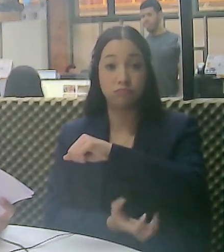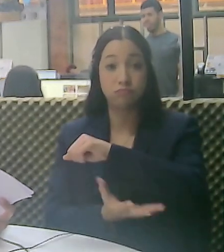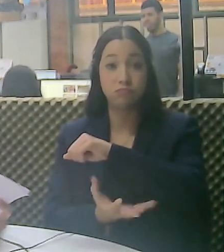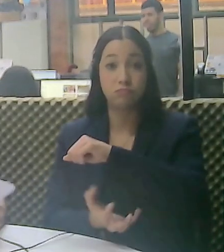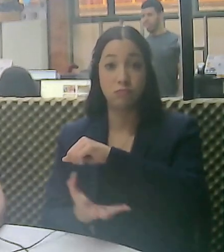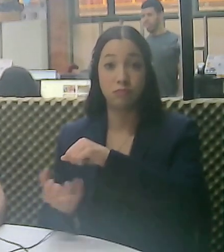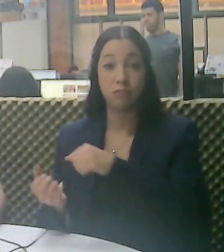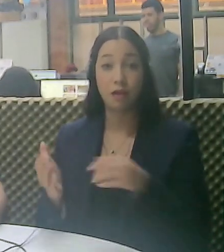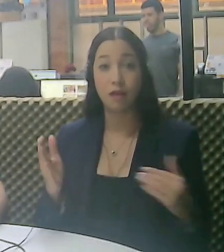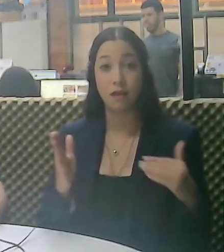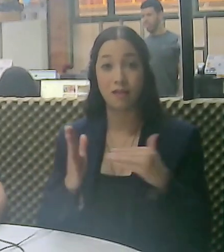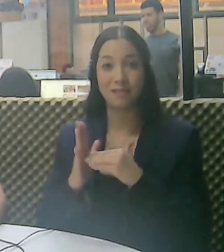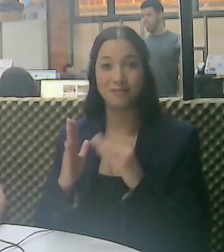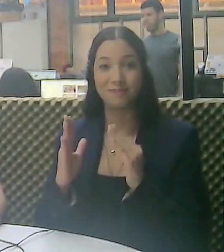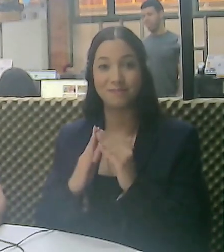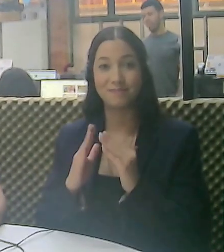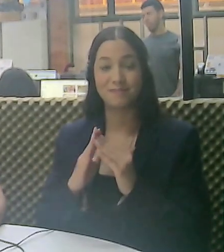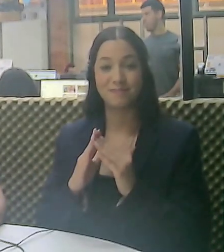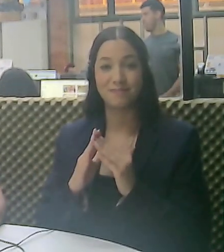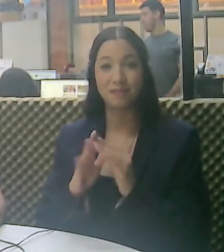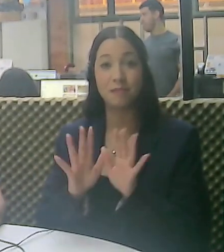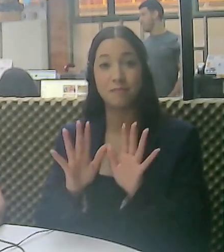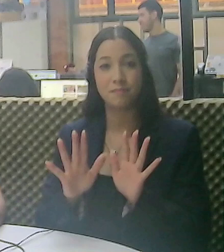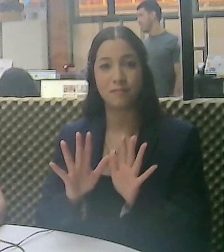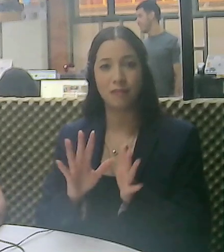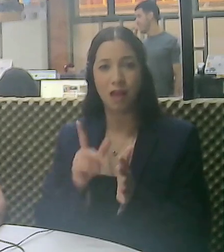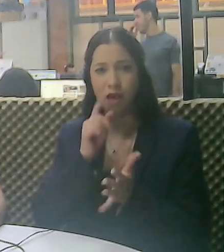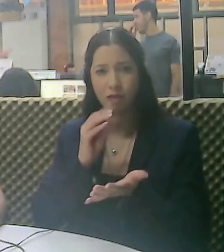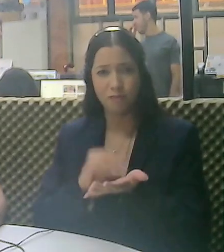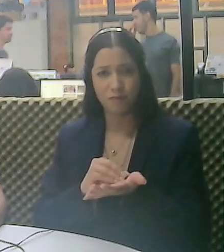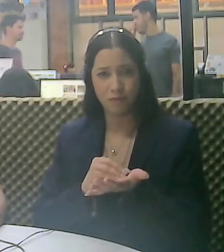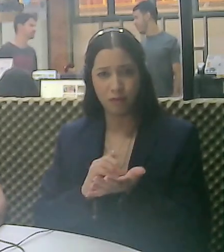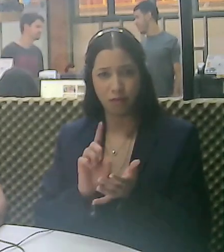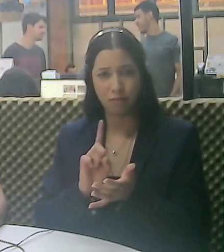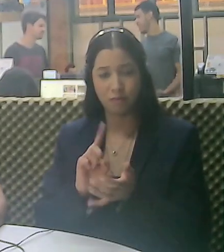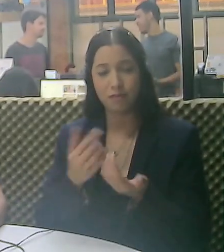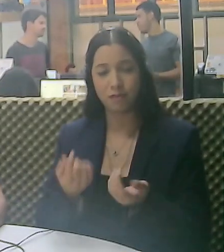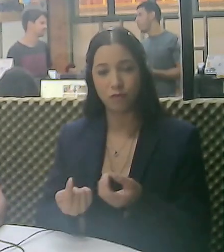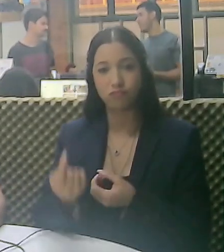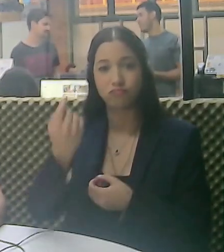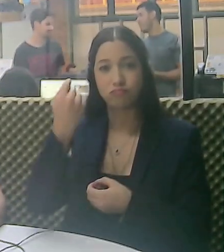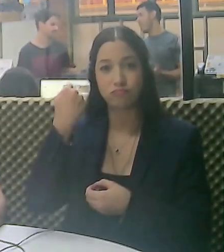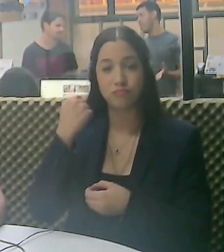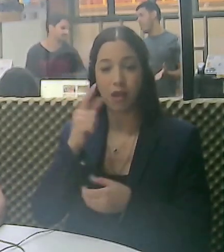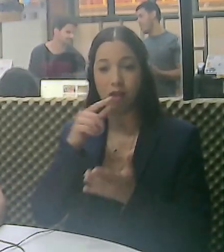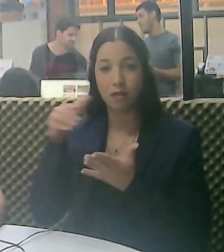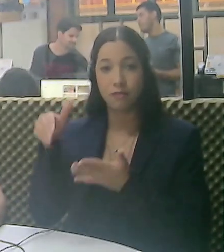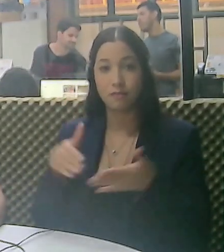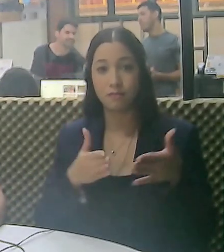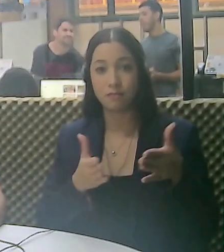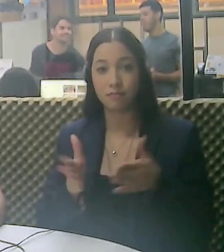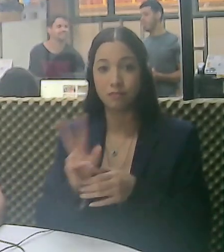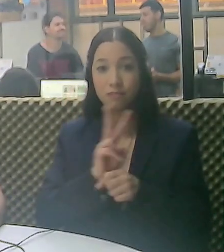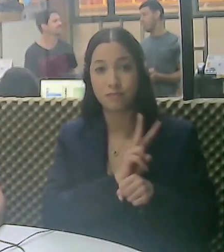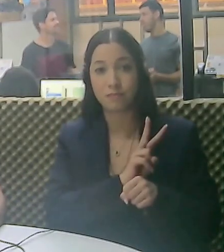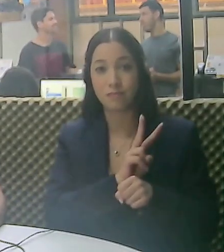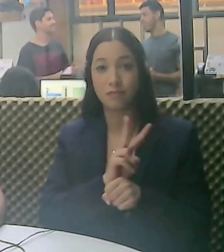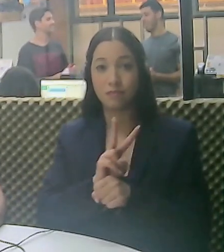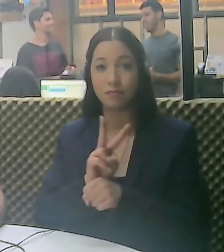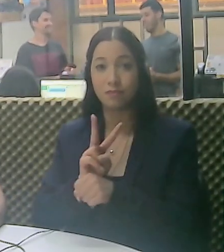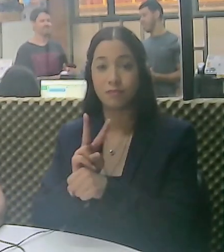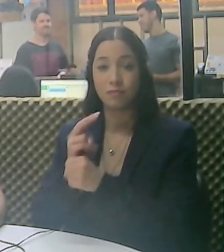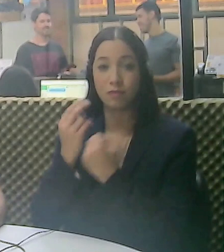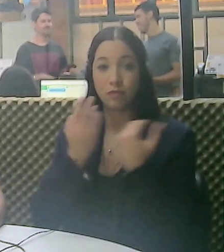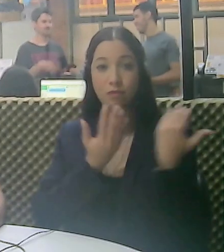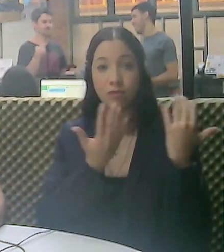e levada até a sua casa. Mas para não faltar água aqui, o Demai volta lá onde começa o rio para proteger as nascentes e